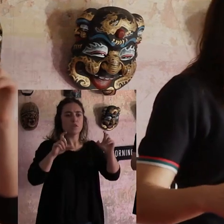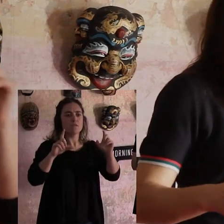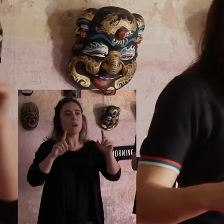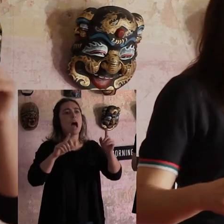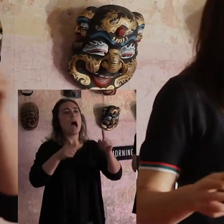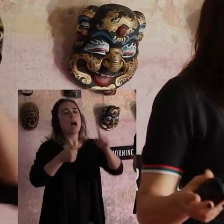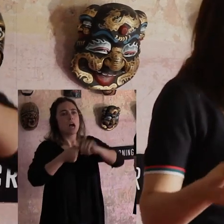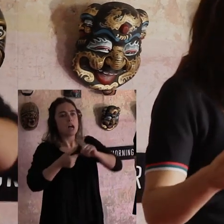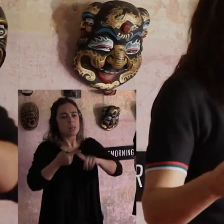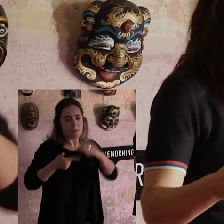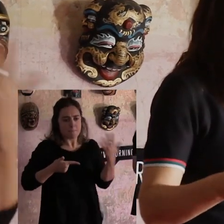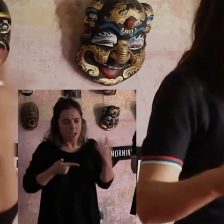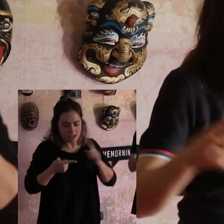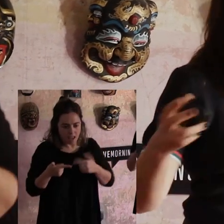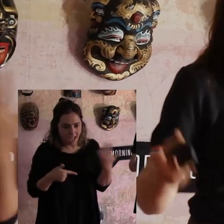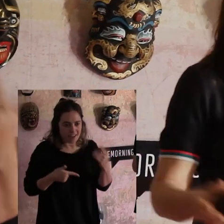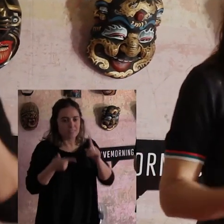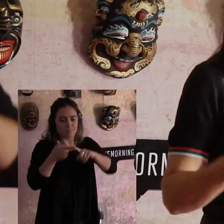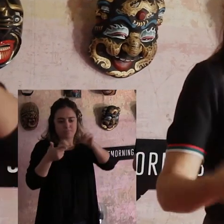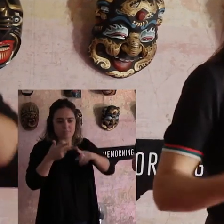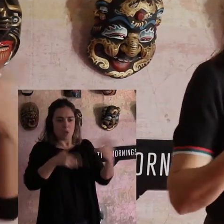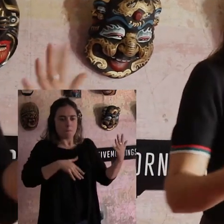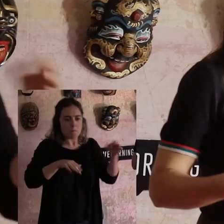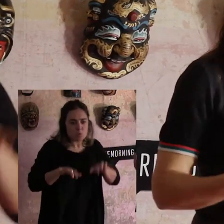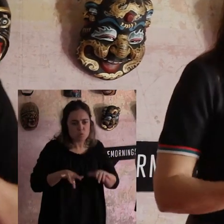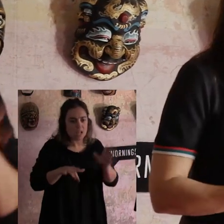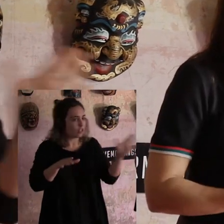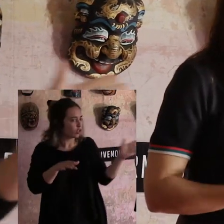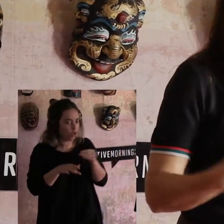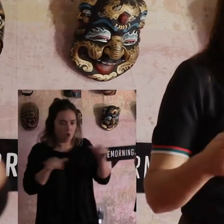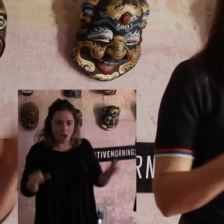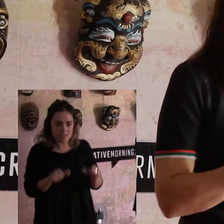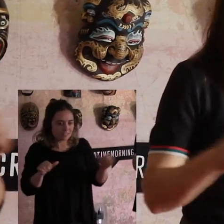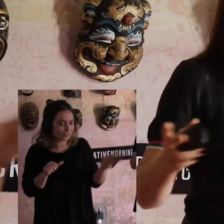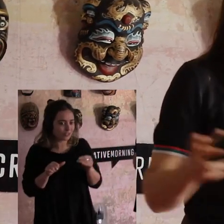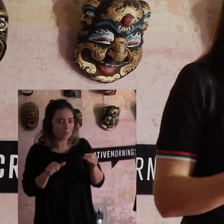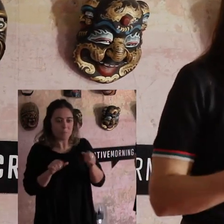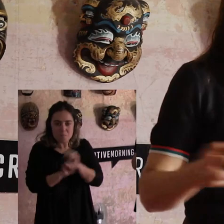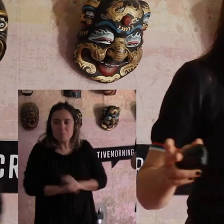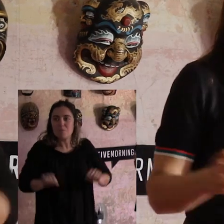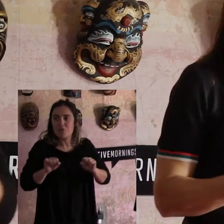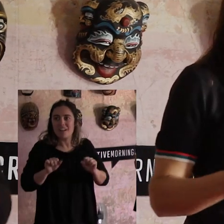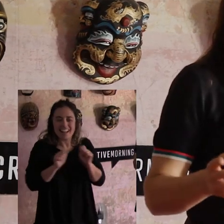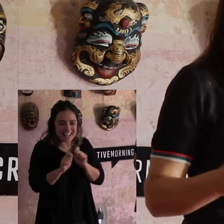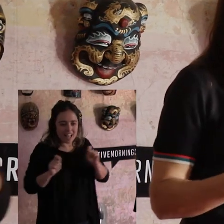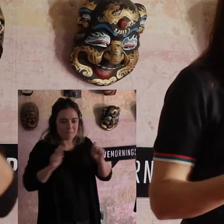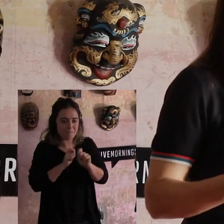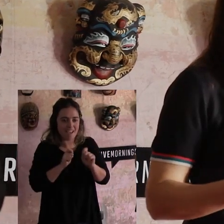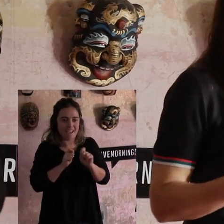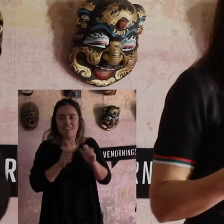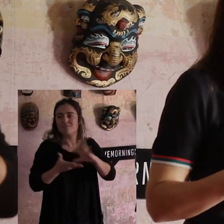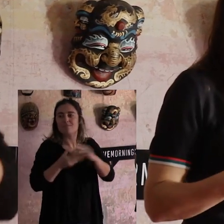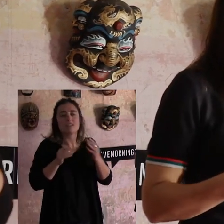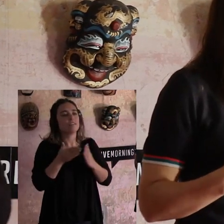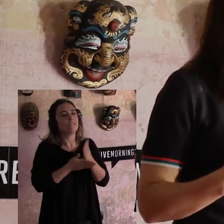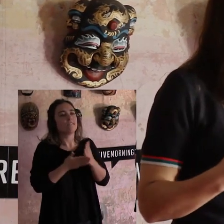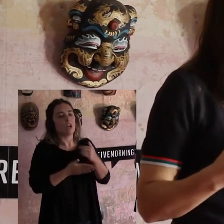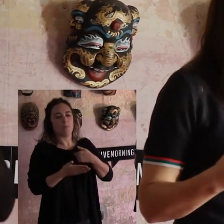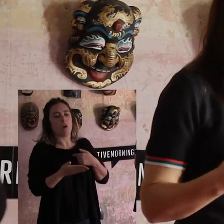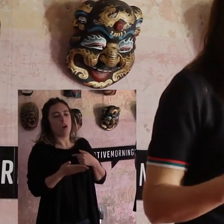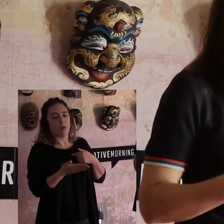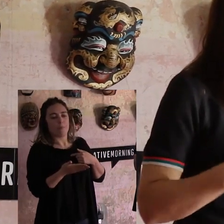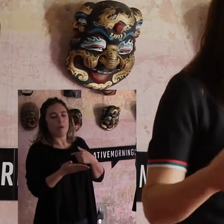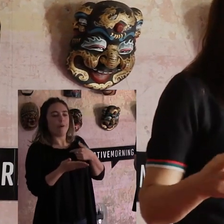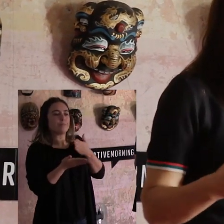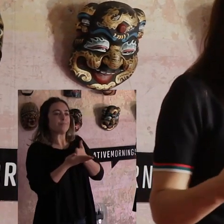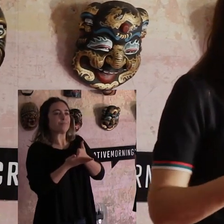bailar más, no sé qué, vas a mover las cosas, era como salirte de tu zona de confort, que para mí eso es